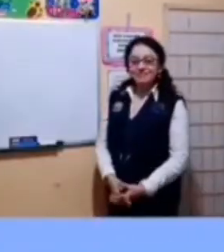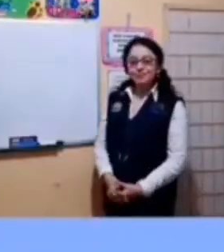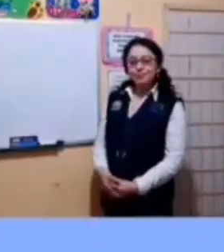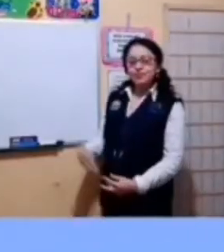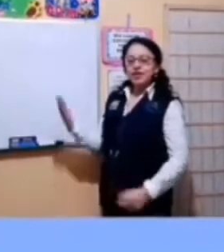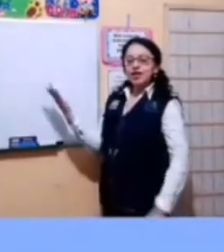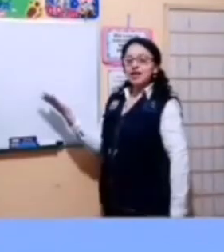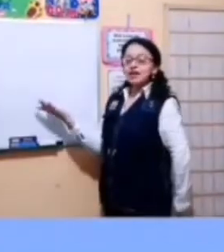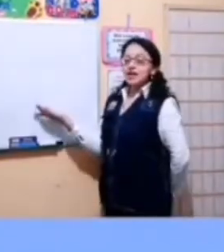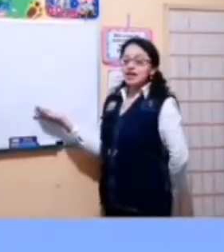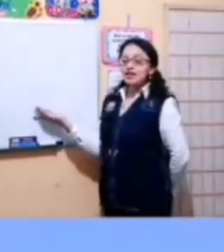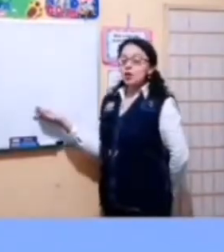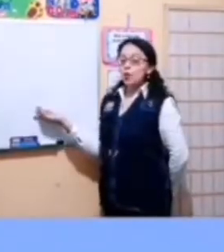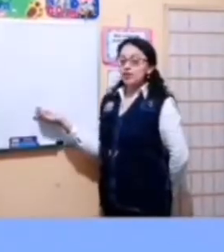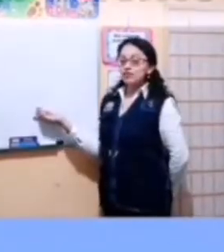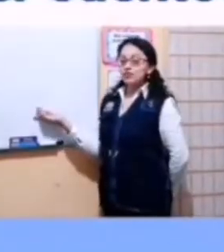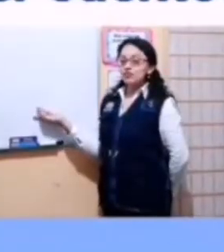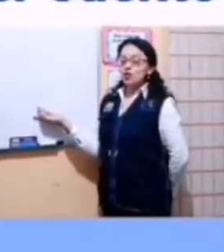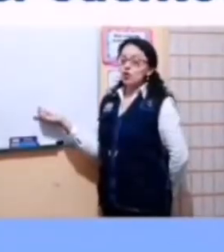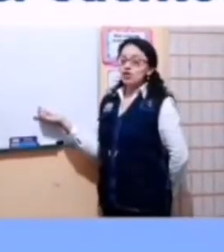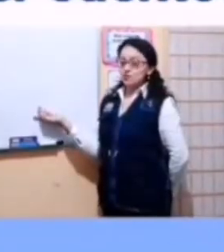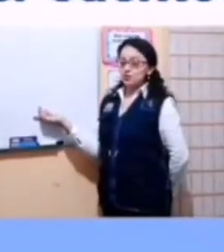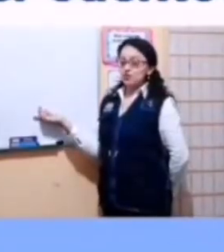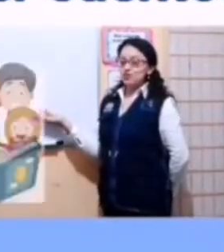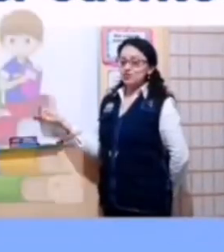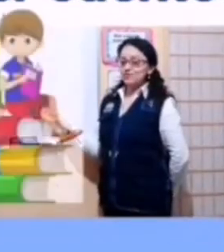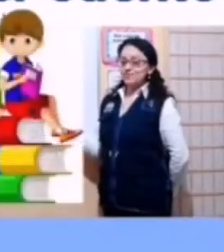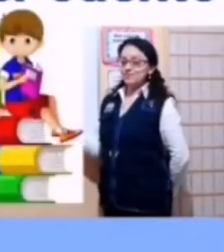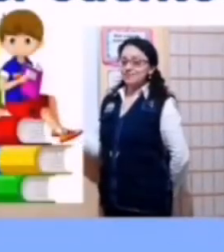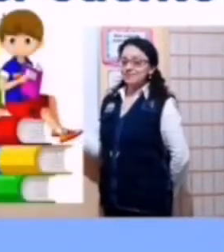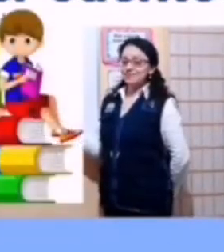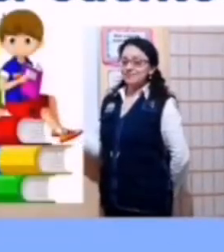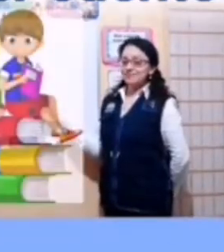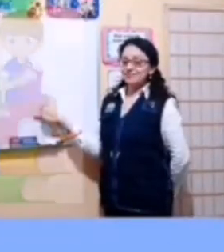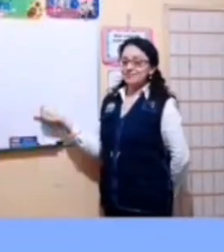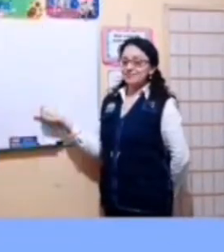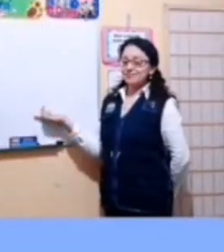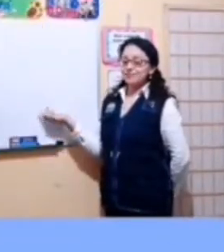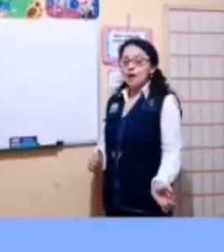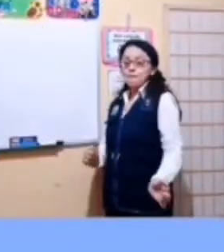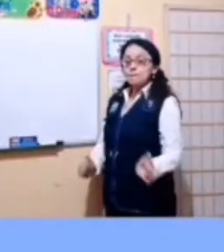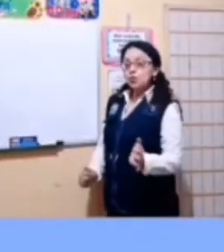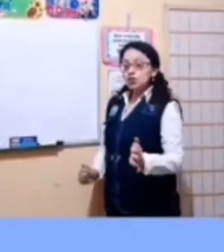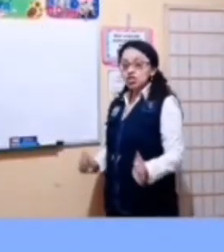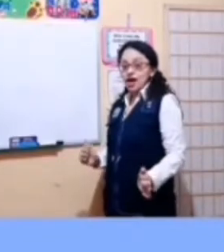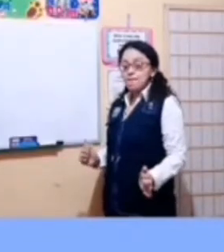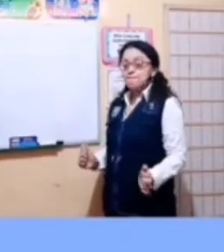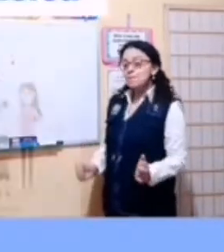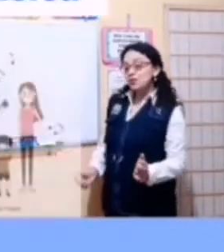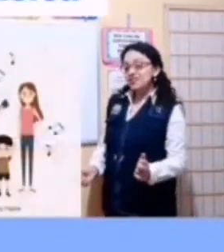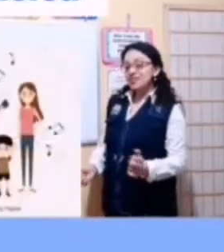Leer cuentos o libros Mucha música